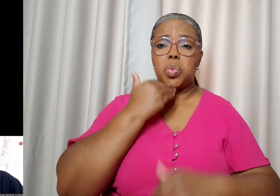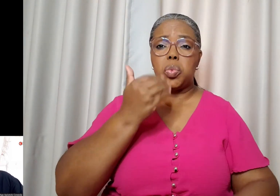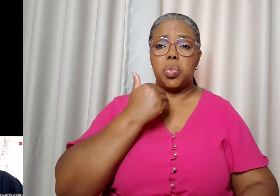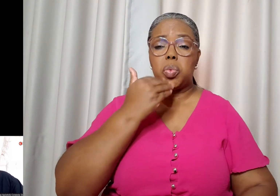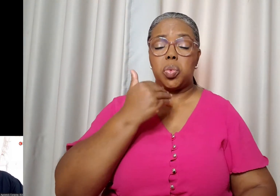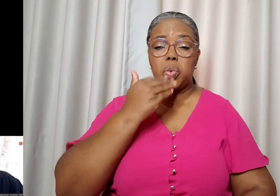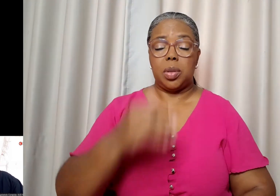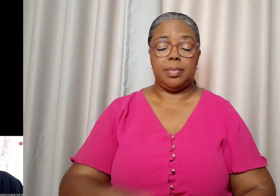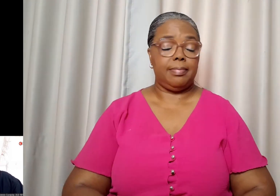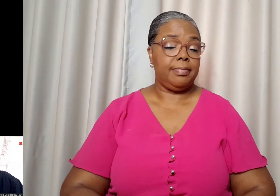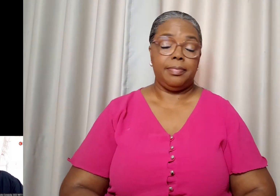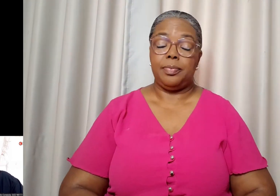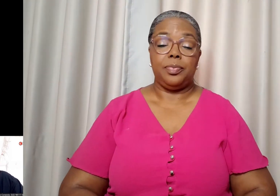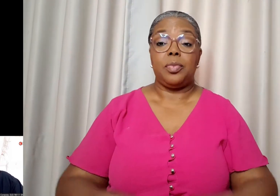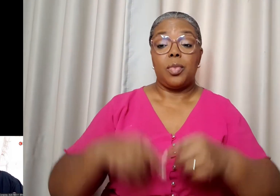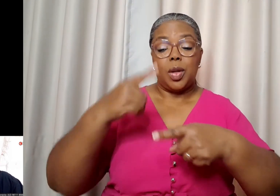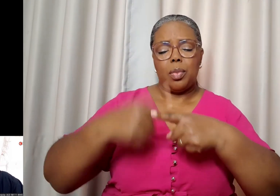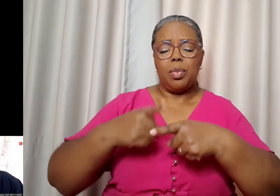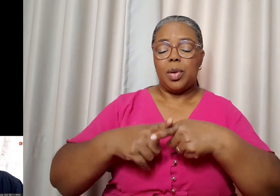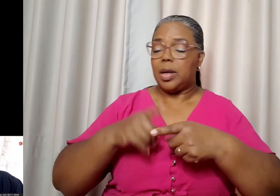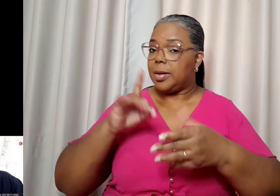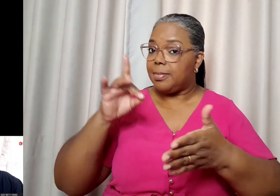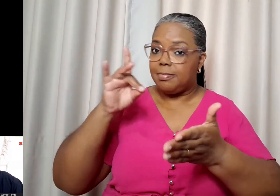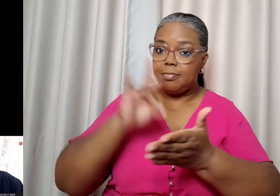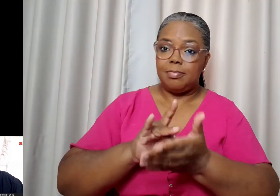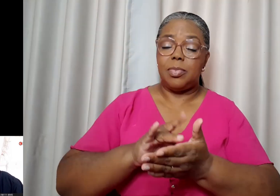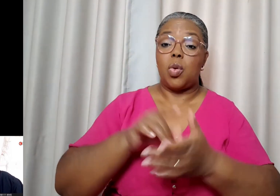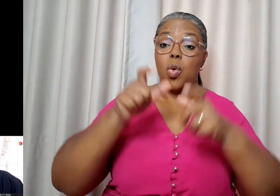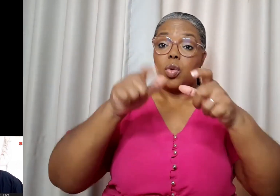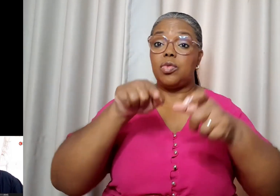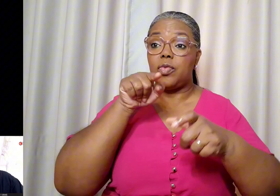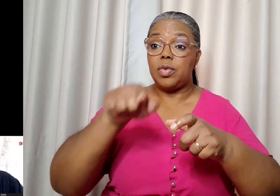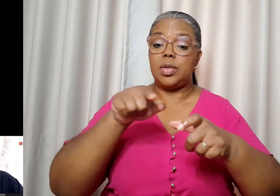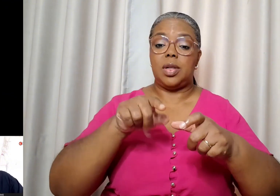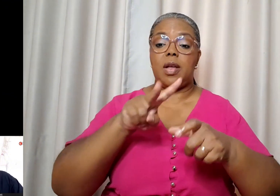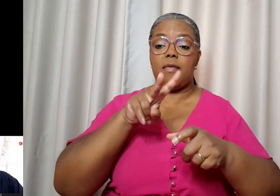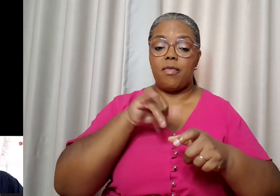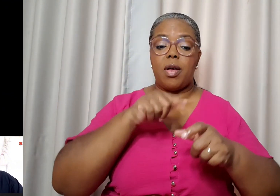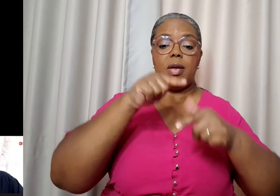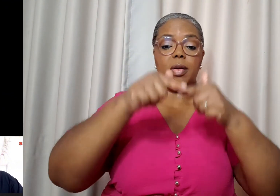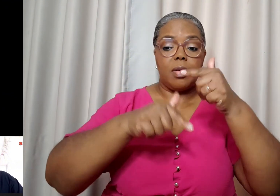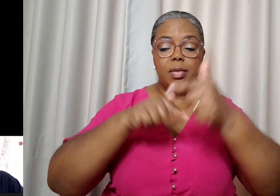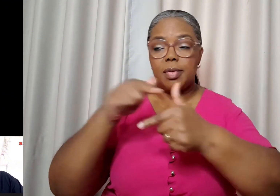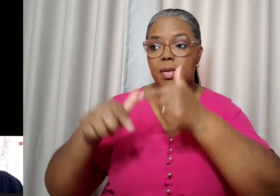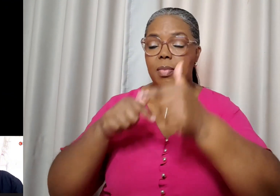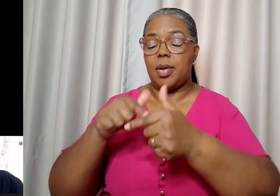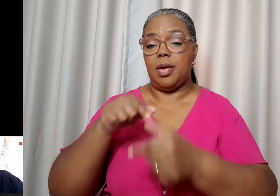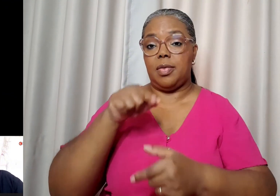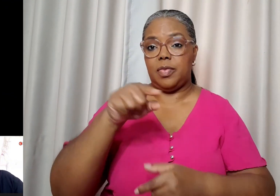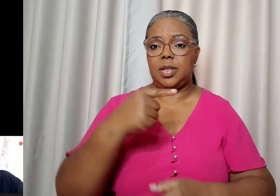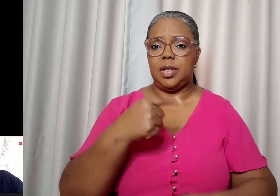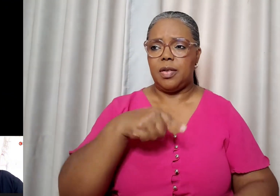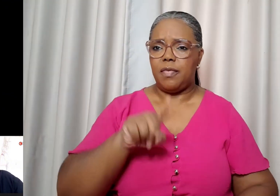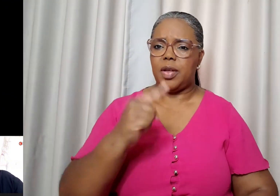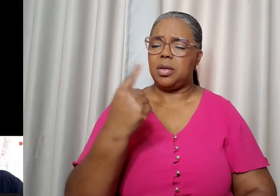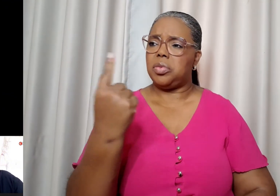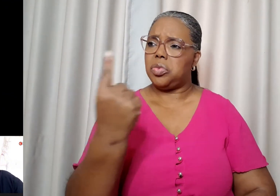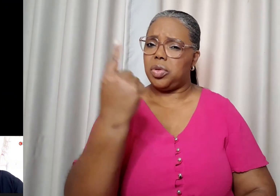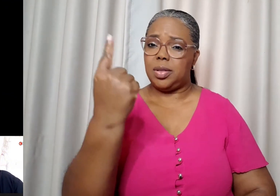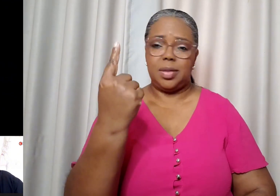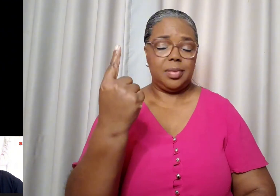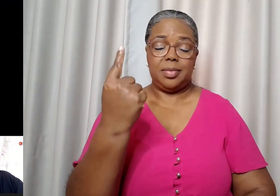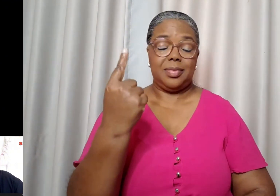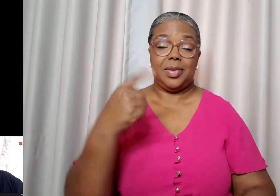porque exatamente neste lugar aonde você não vai sozinho. Além dos anjos irem com